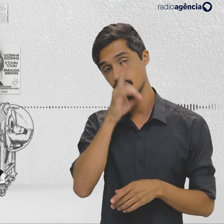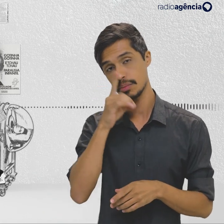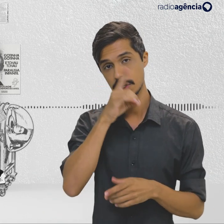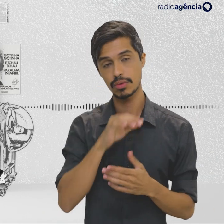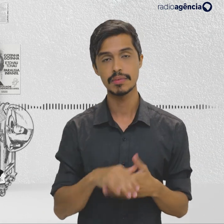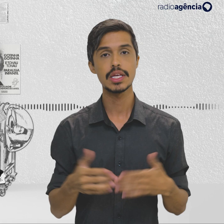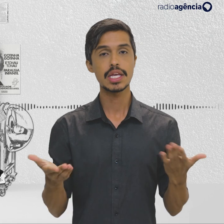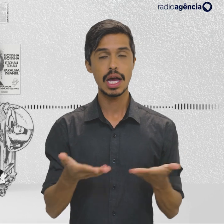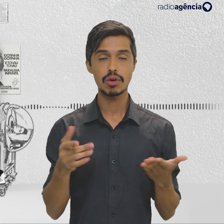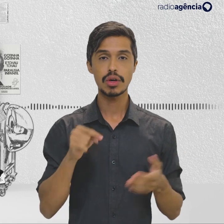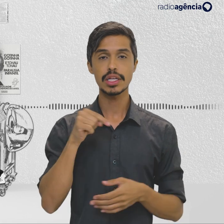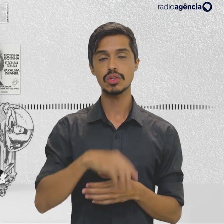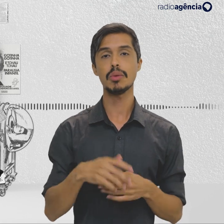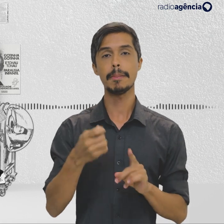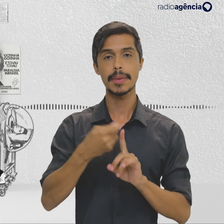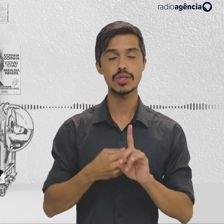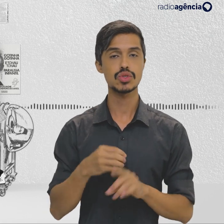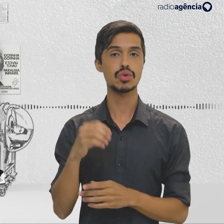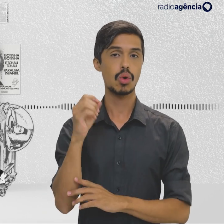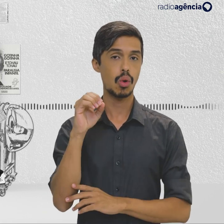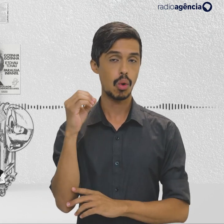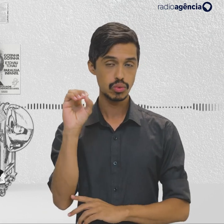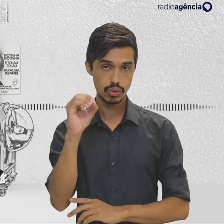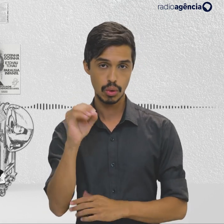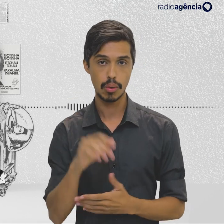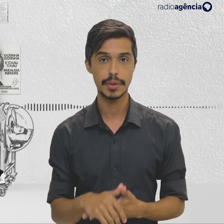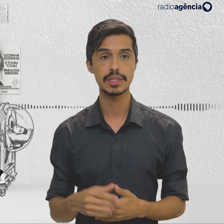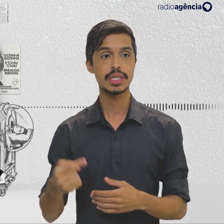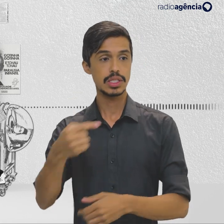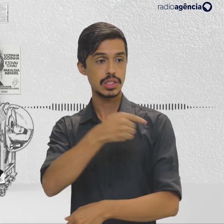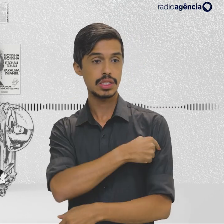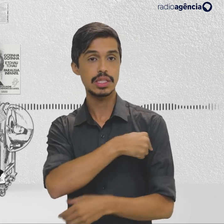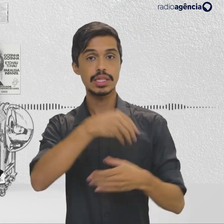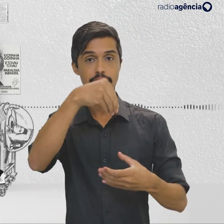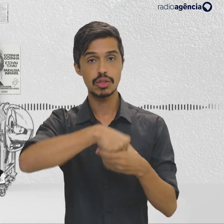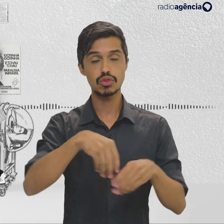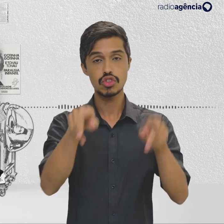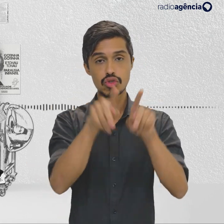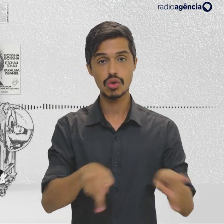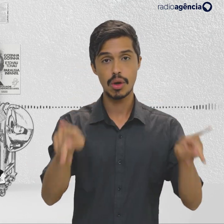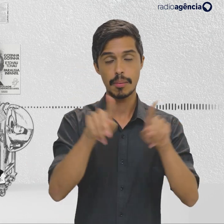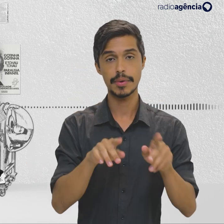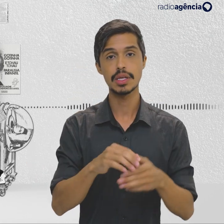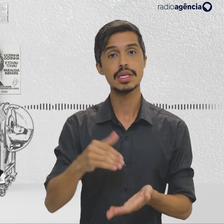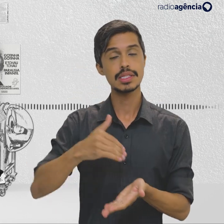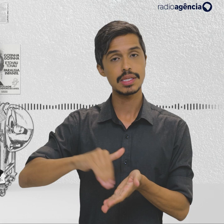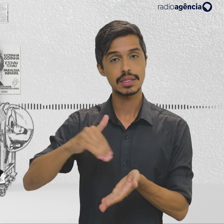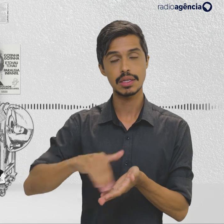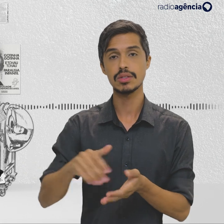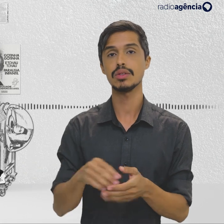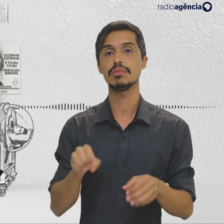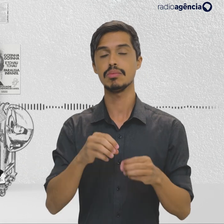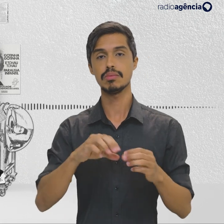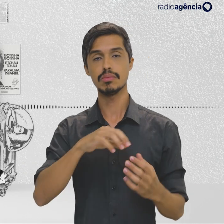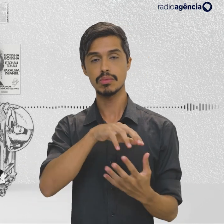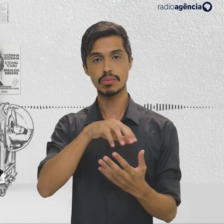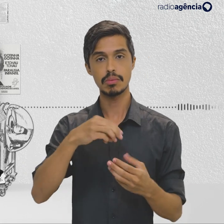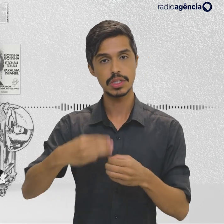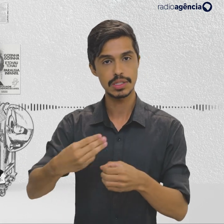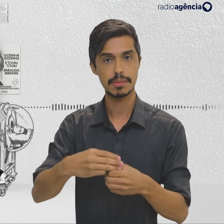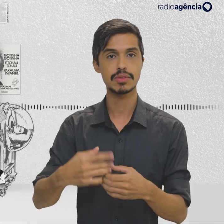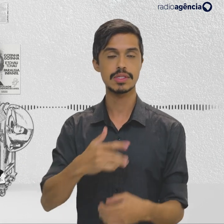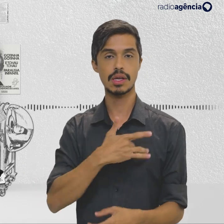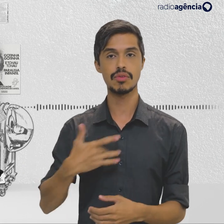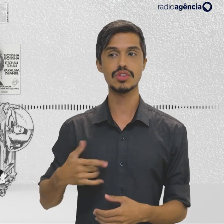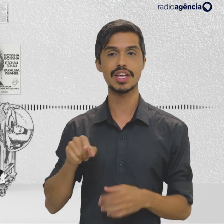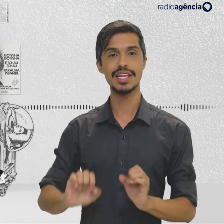prefeitura começou a testar a instalação de salas de vacina nos shoppings o secretário municipal de saúde Daniel sorans